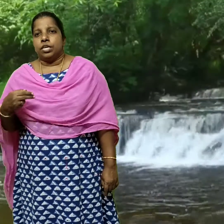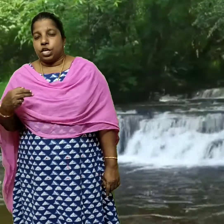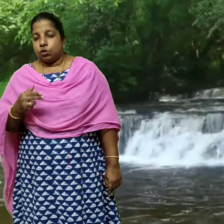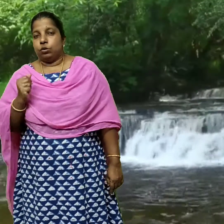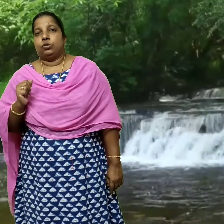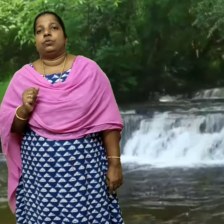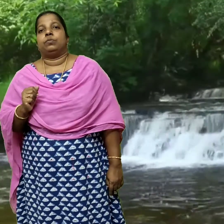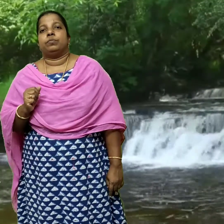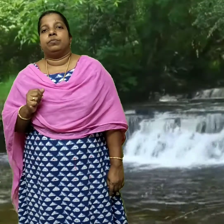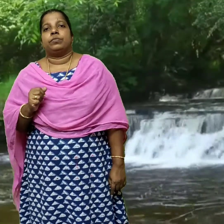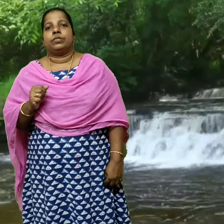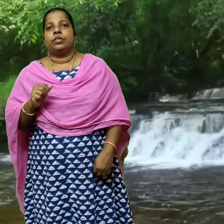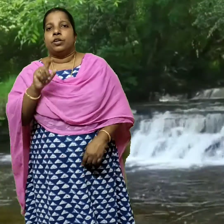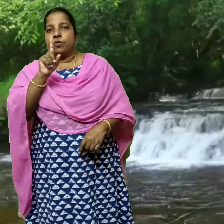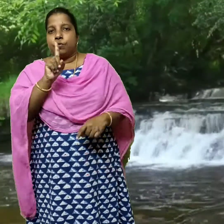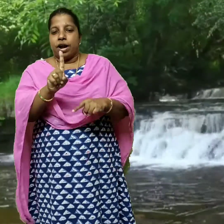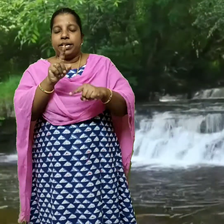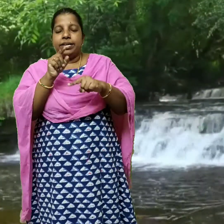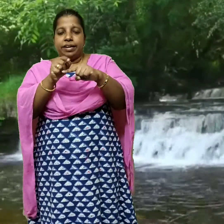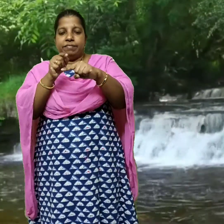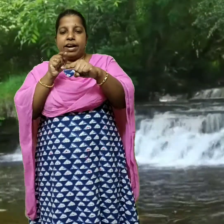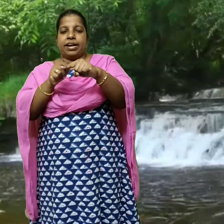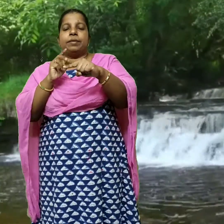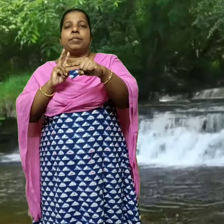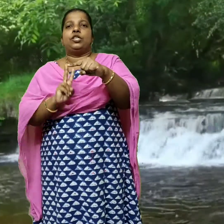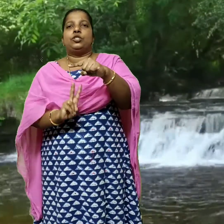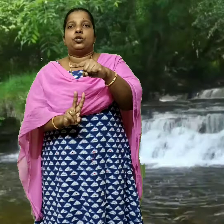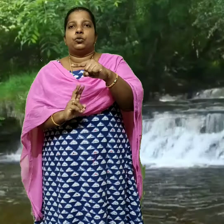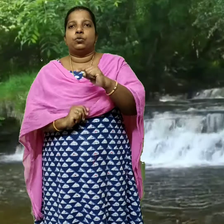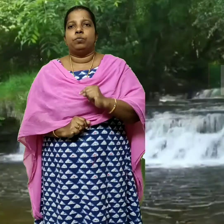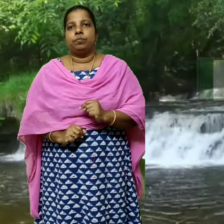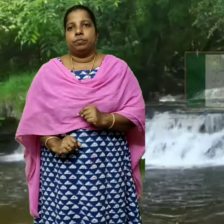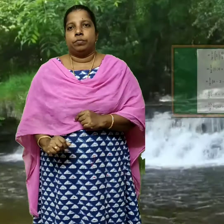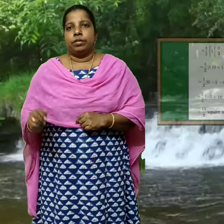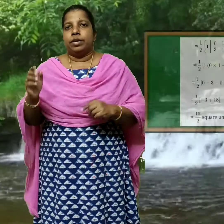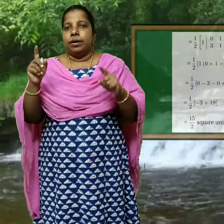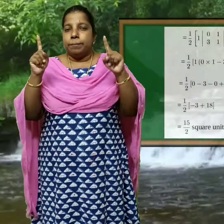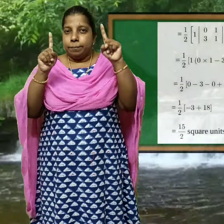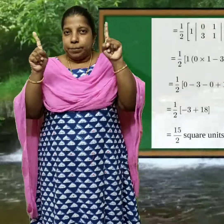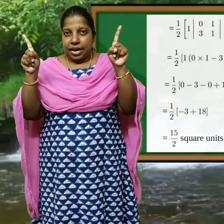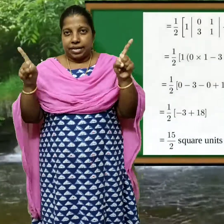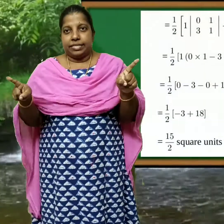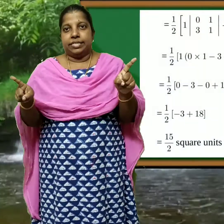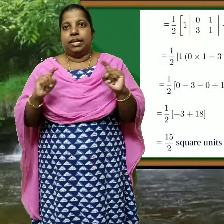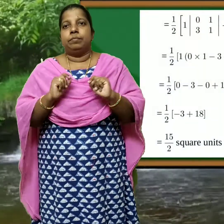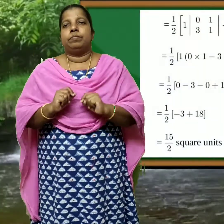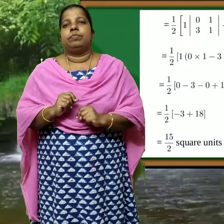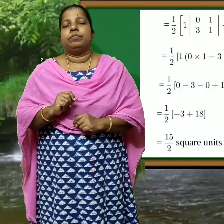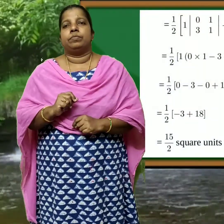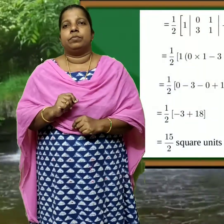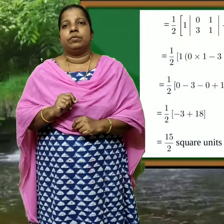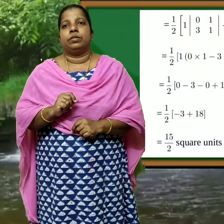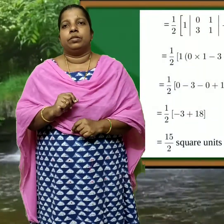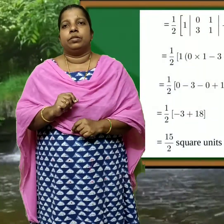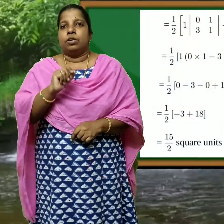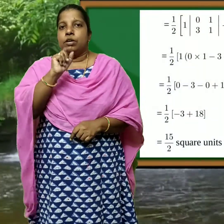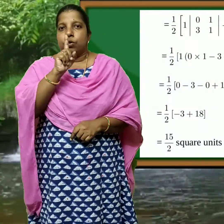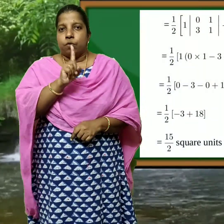ഈക്വൽ ടു 1 ഡിവൈഡഡ് ബൈ 2 ബ്രാക്കറ്റിൽ 1 ഇൻറ്റു